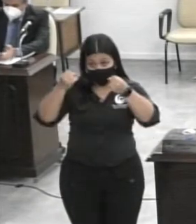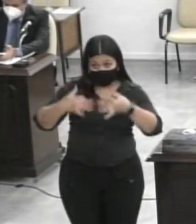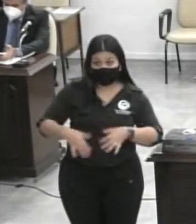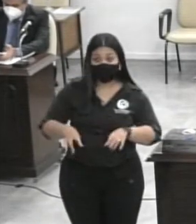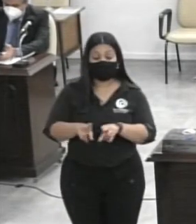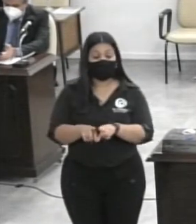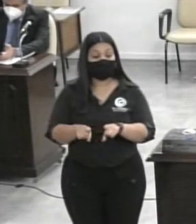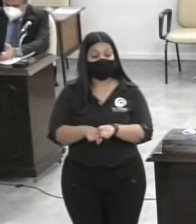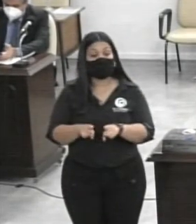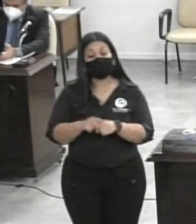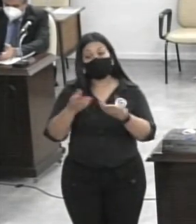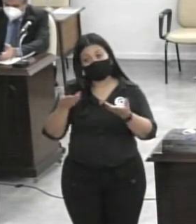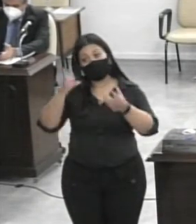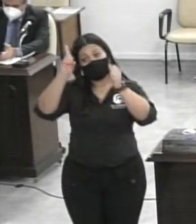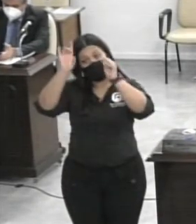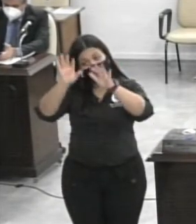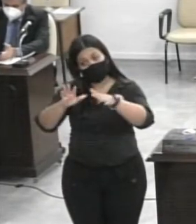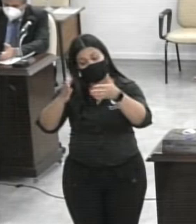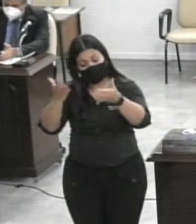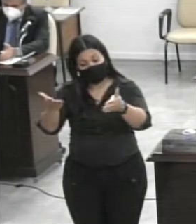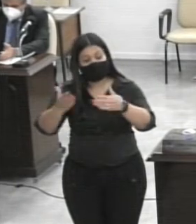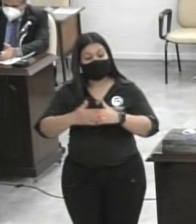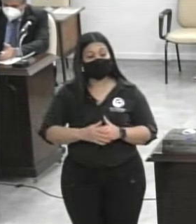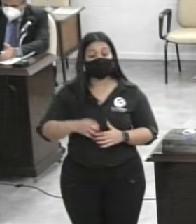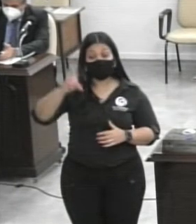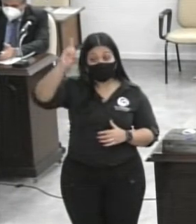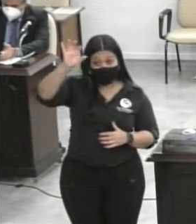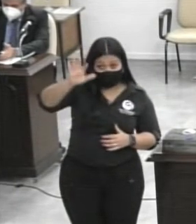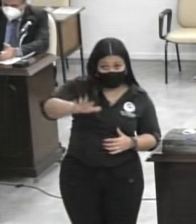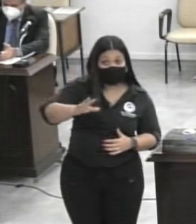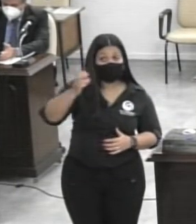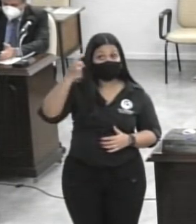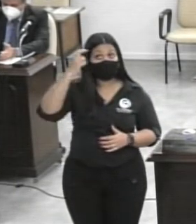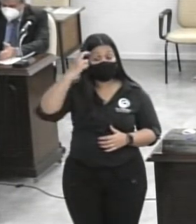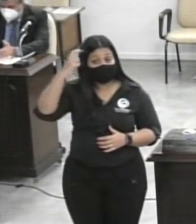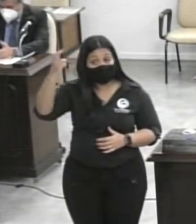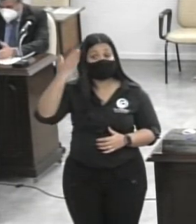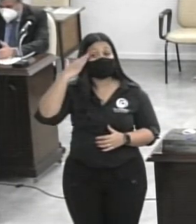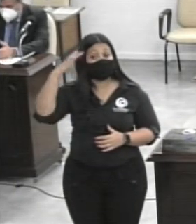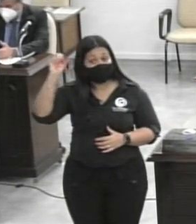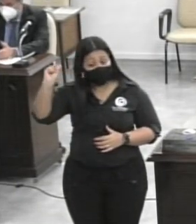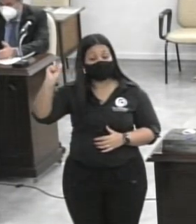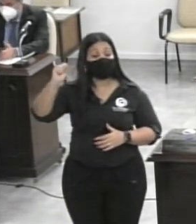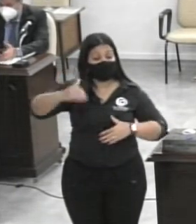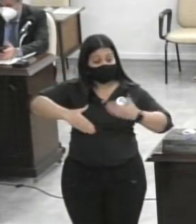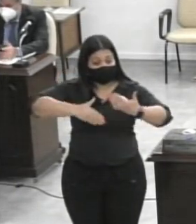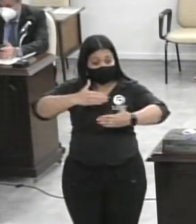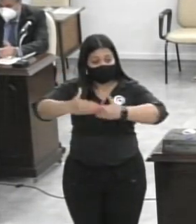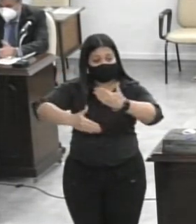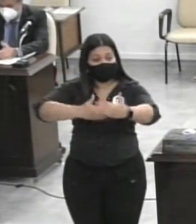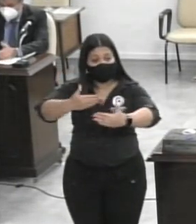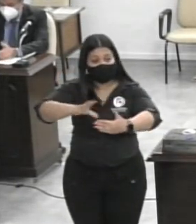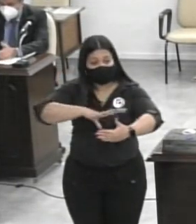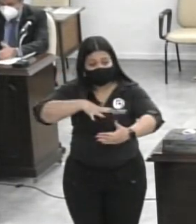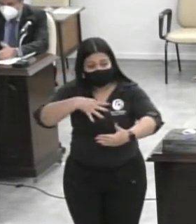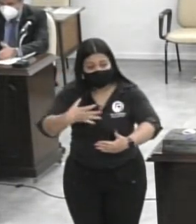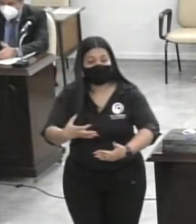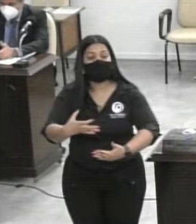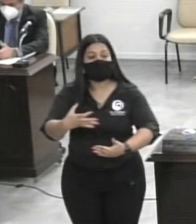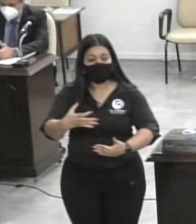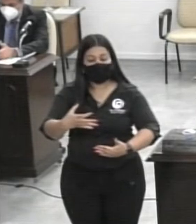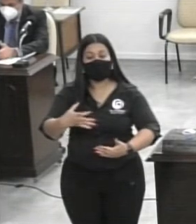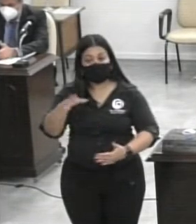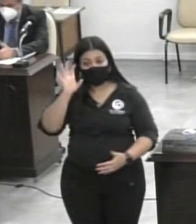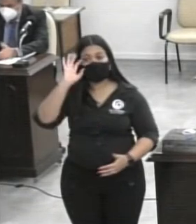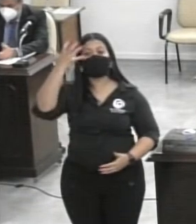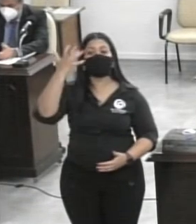desejo que Deus te abençoe, que te abençoando, te dando discernimento, sabedoria e coragem, as decisões